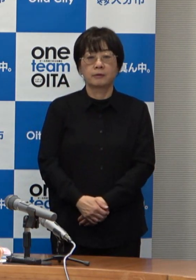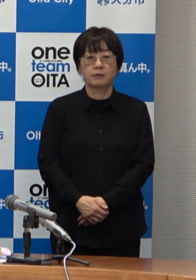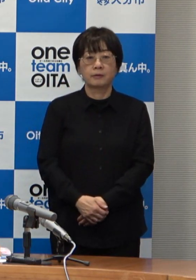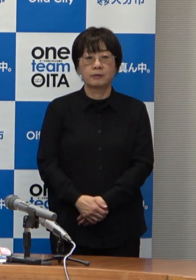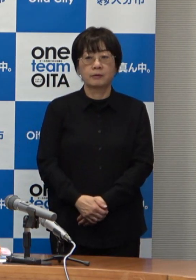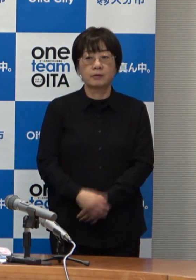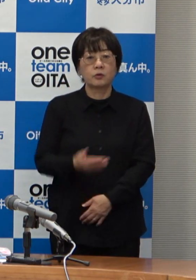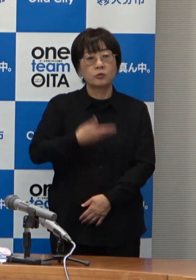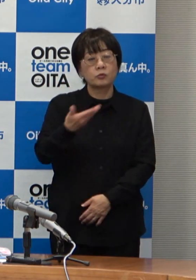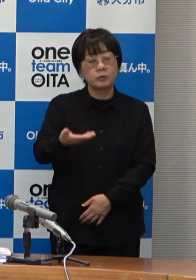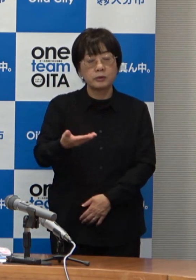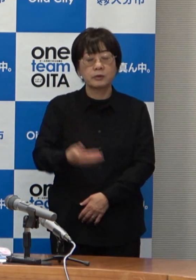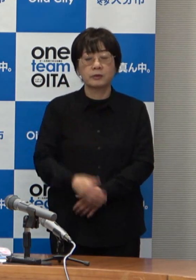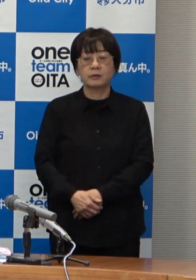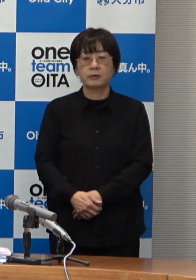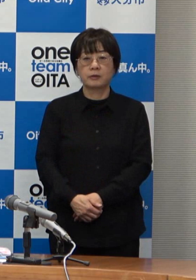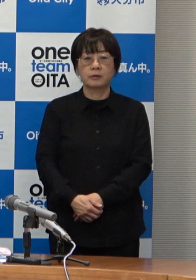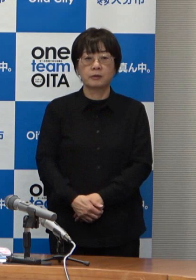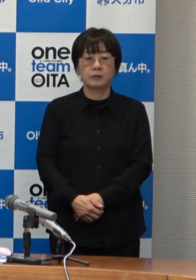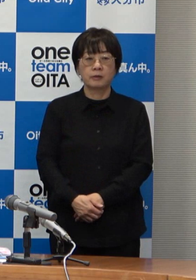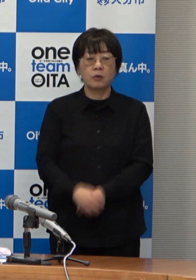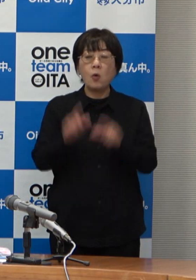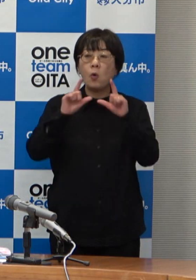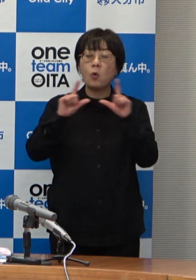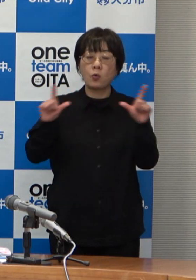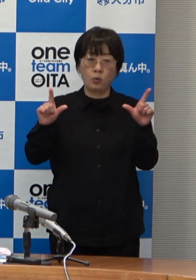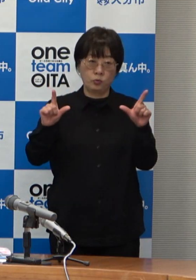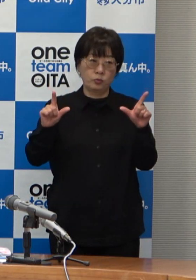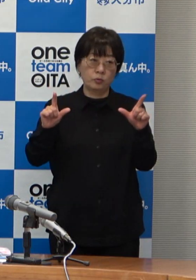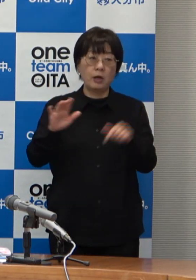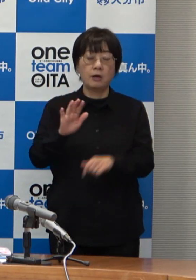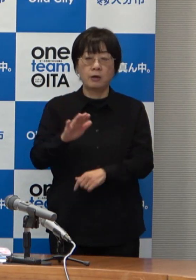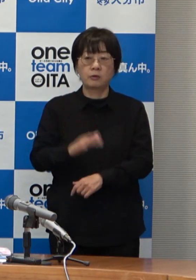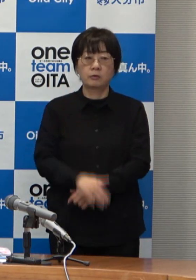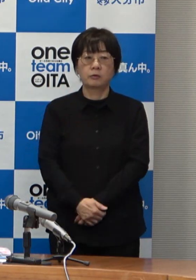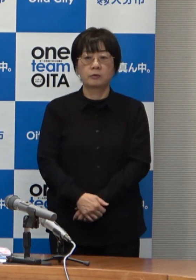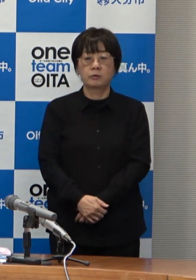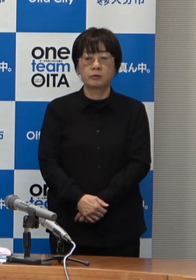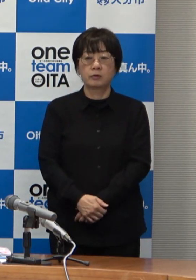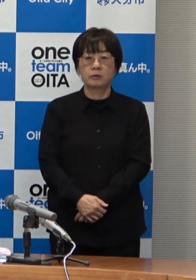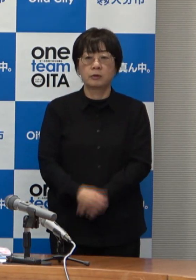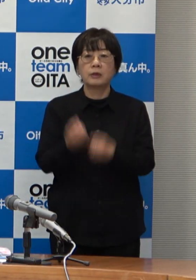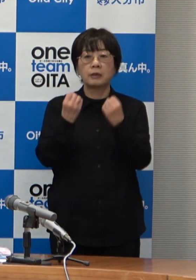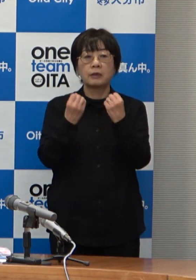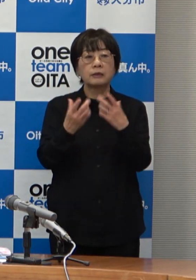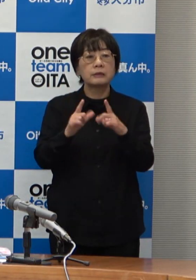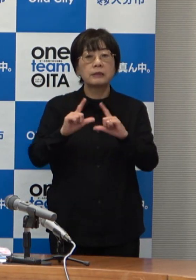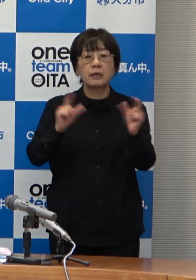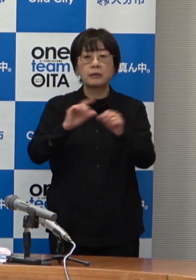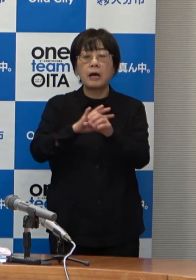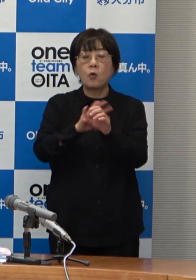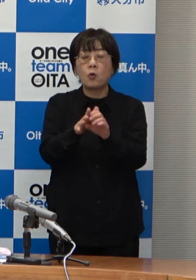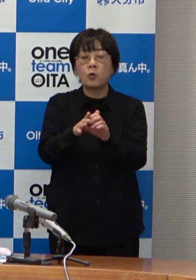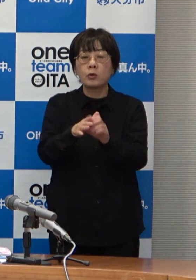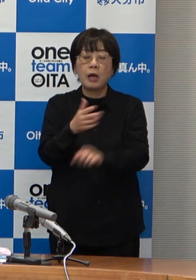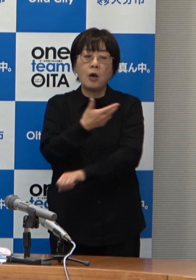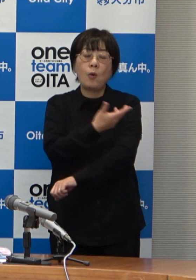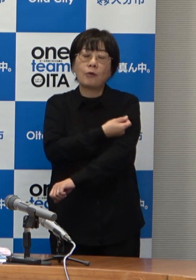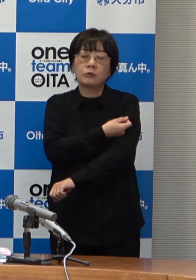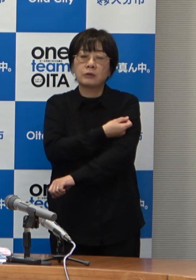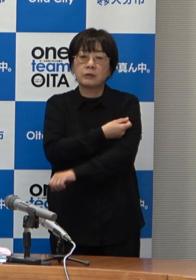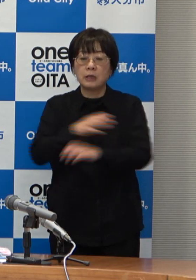で次にですねこれも報告で新型コロナのワクチン